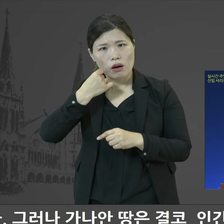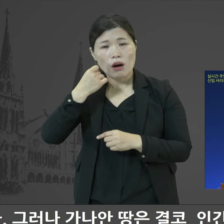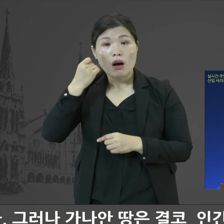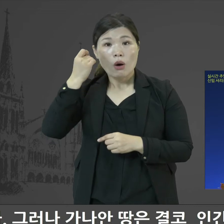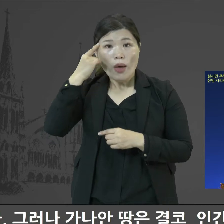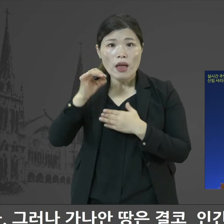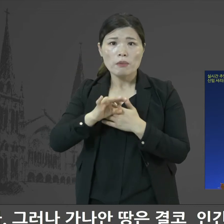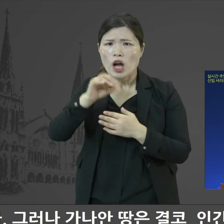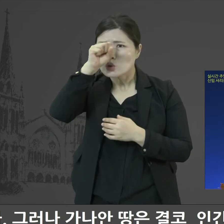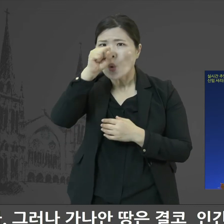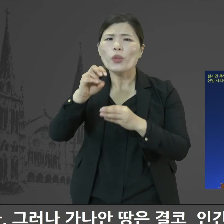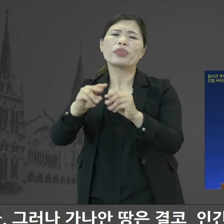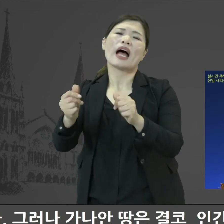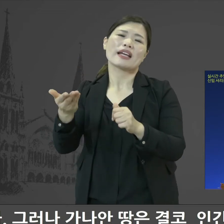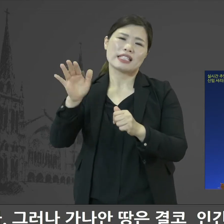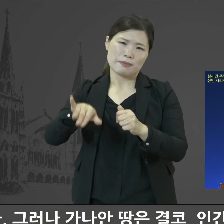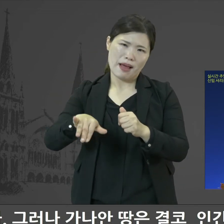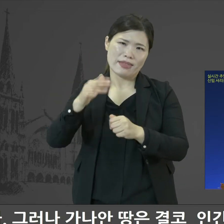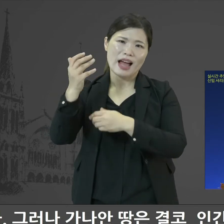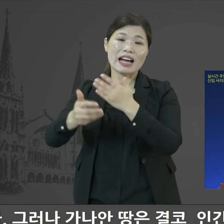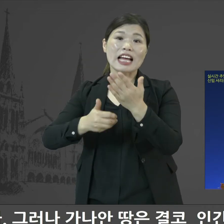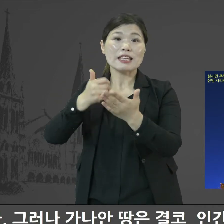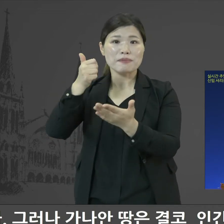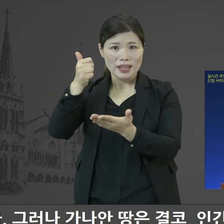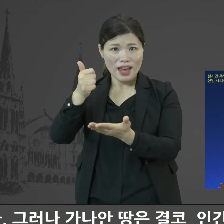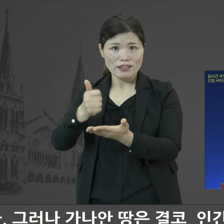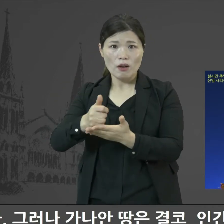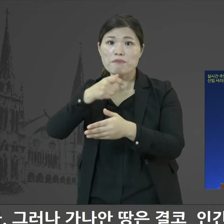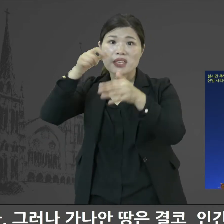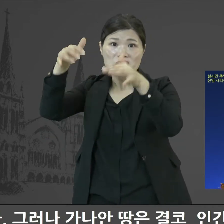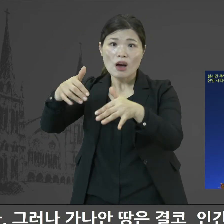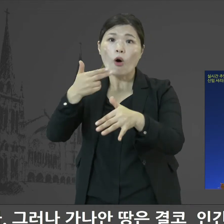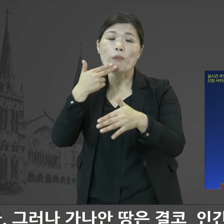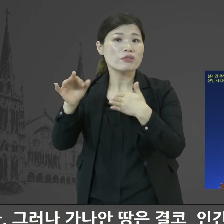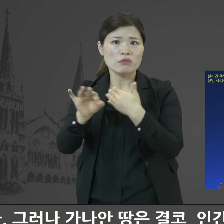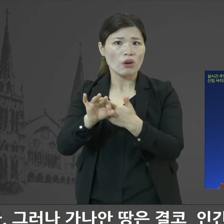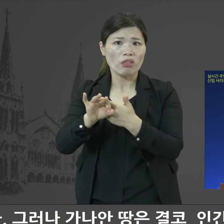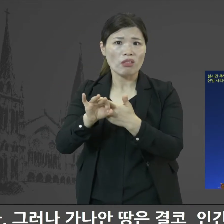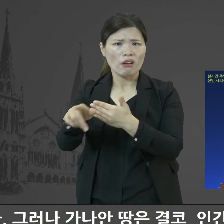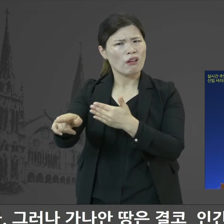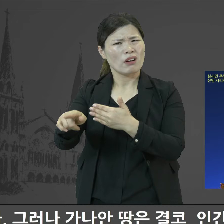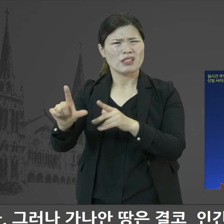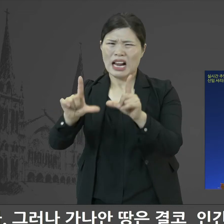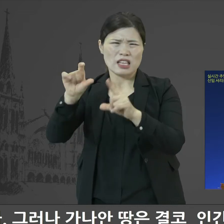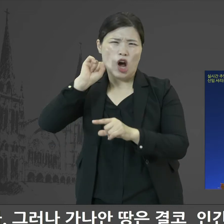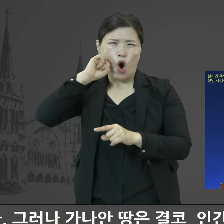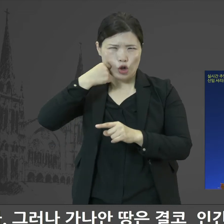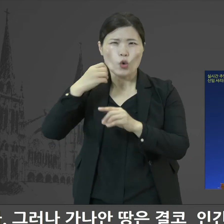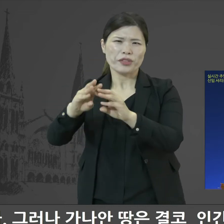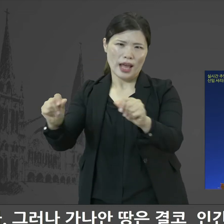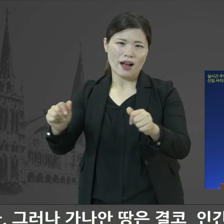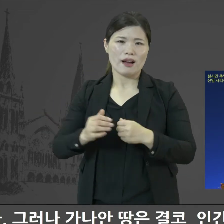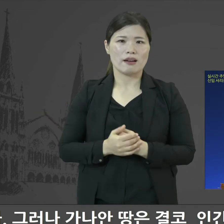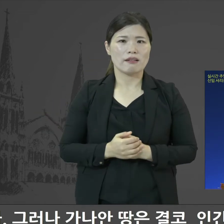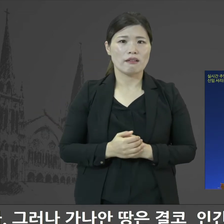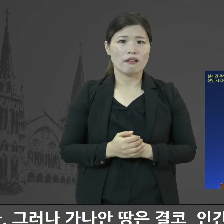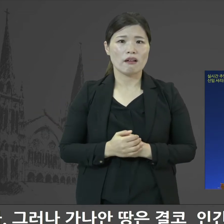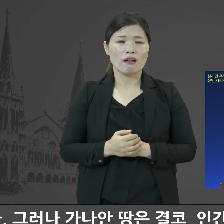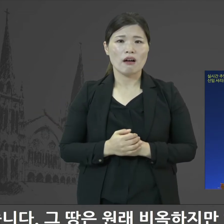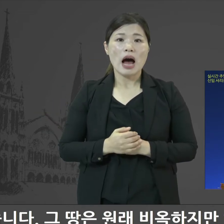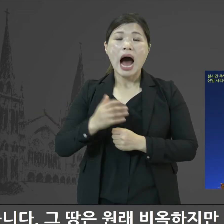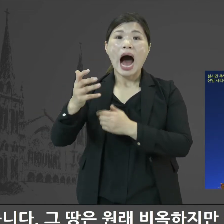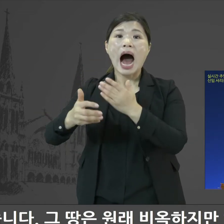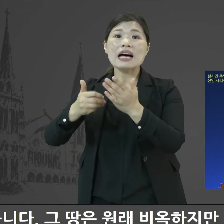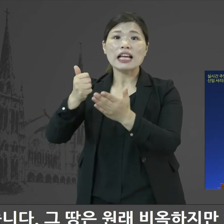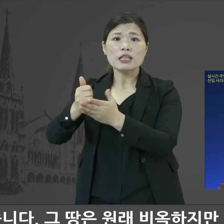비옥하지만 하나님께서 그 땅에 비를 주지 않으시면 결코 살 수 없는, 다시 말해 절대적으로